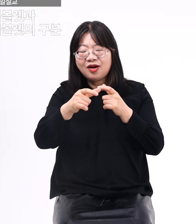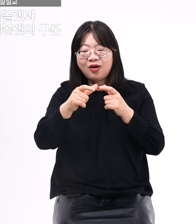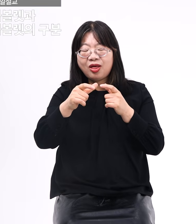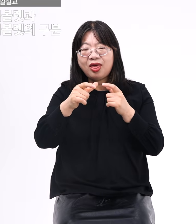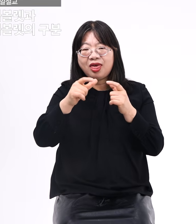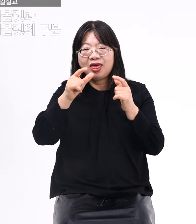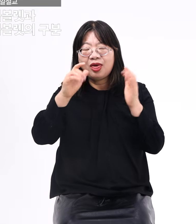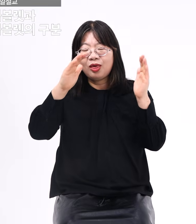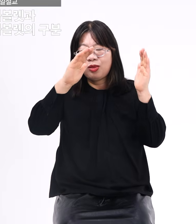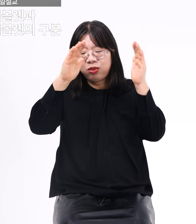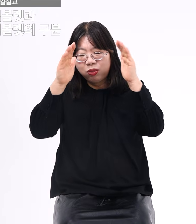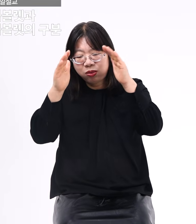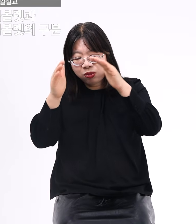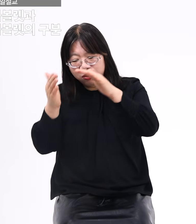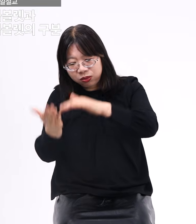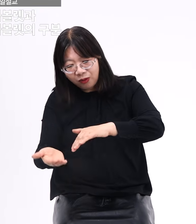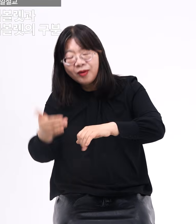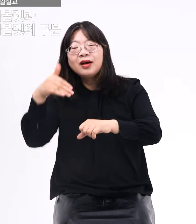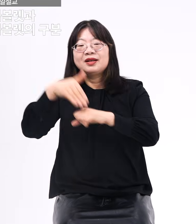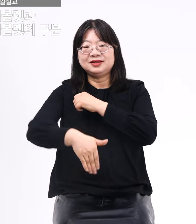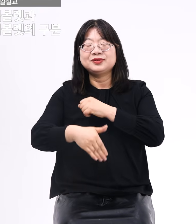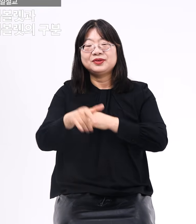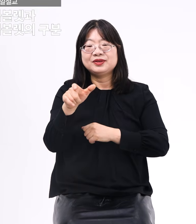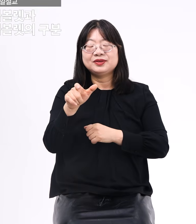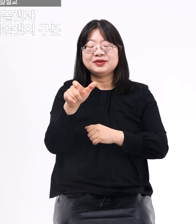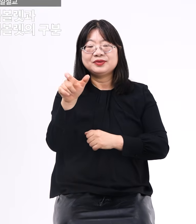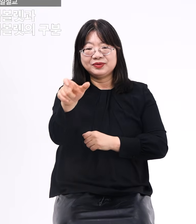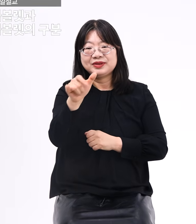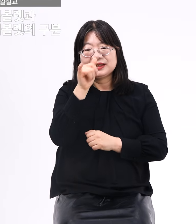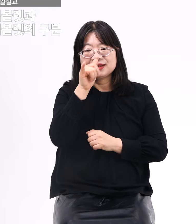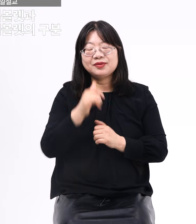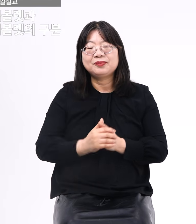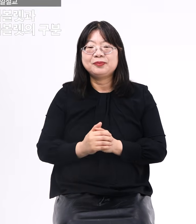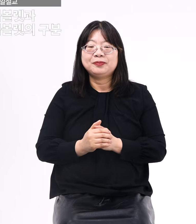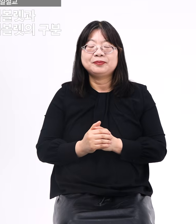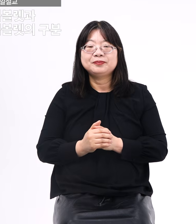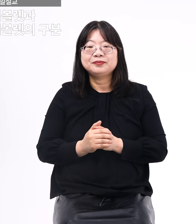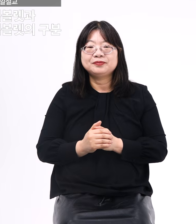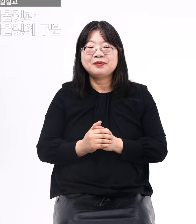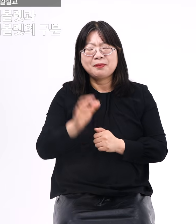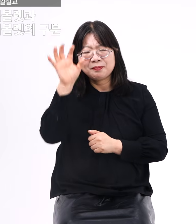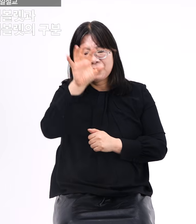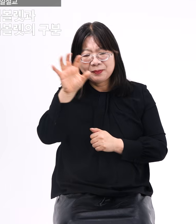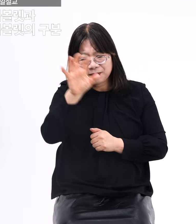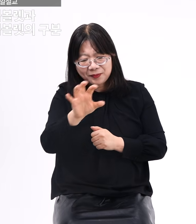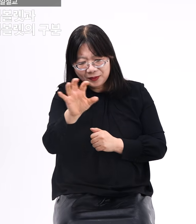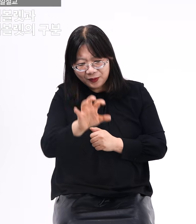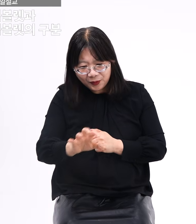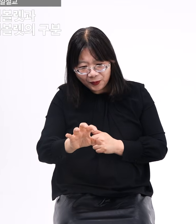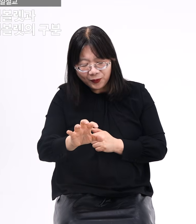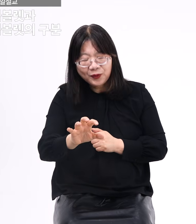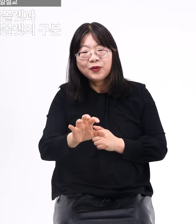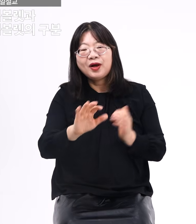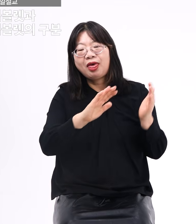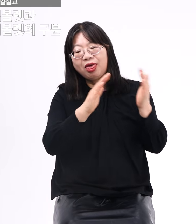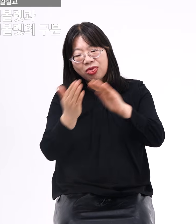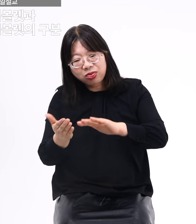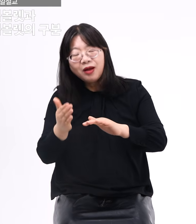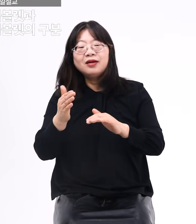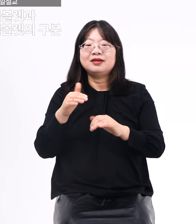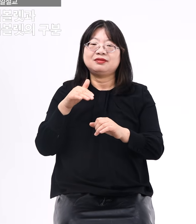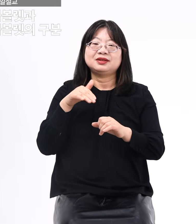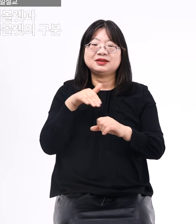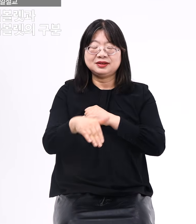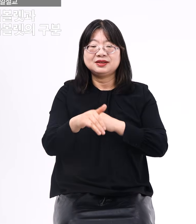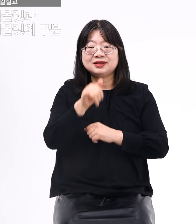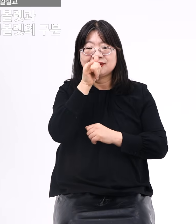저물어가는 책으로 쓰여집니다. 나선형 하향 구조를 갖게 돼 있어요. 그러면서 결국 우리는